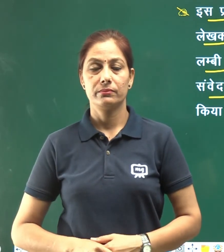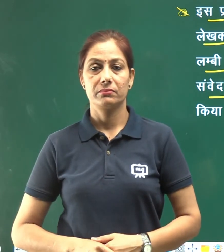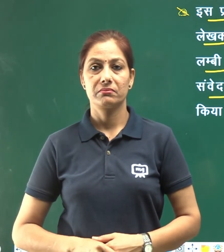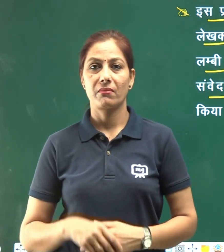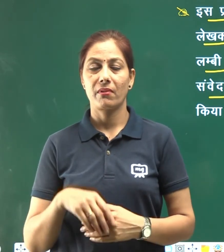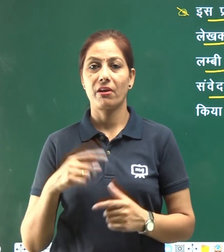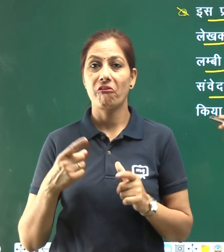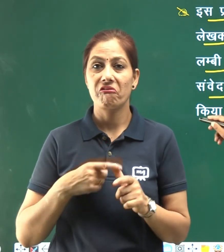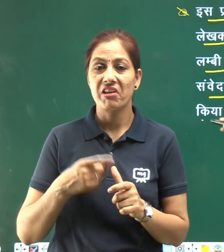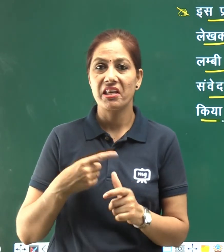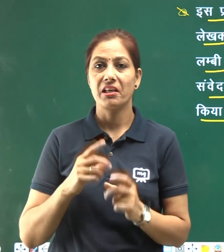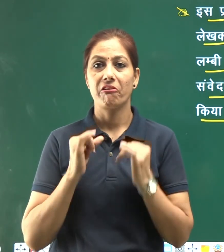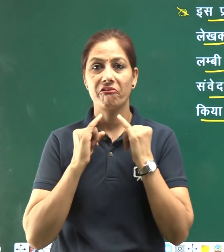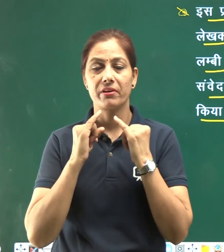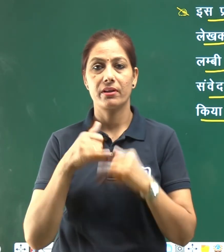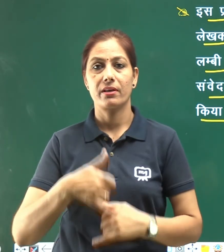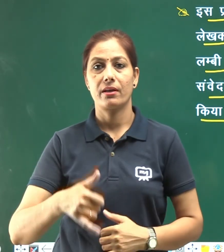व्यंग किया है।